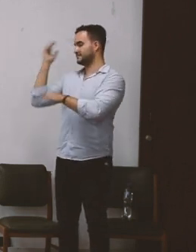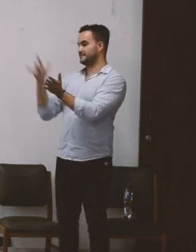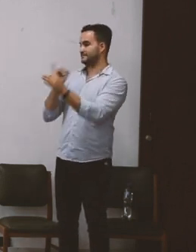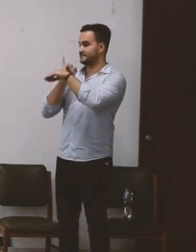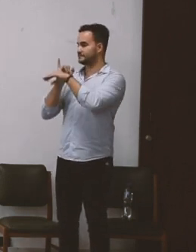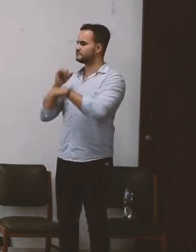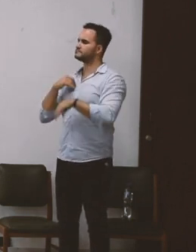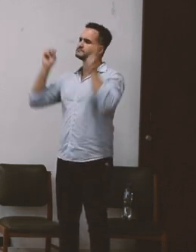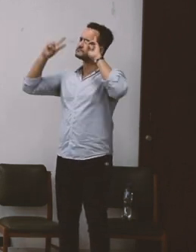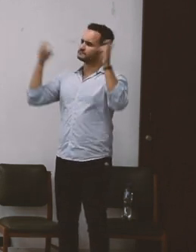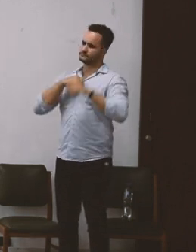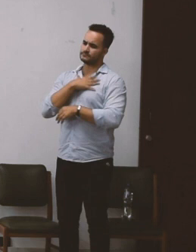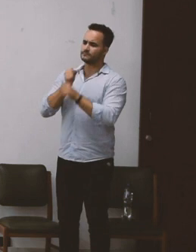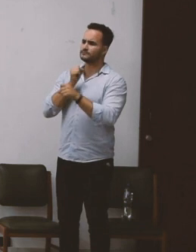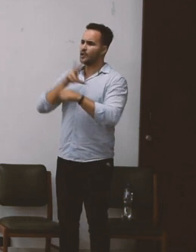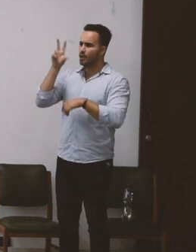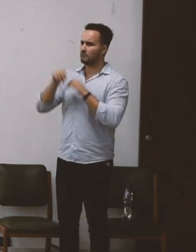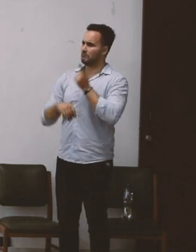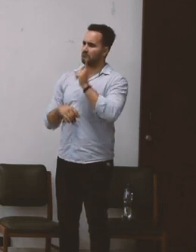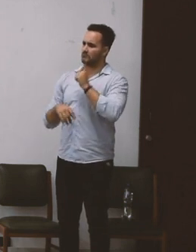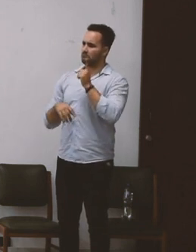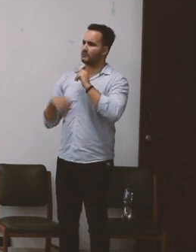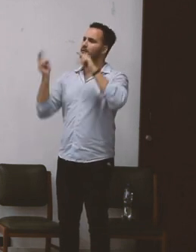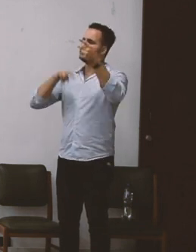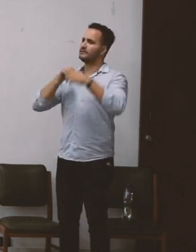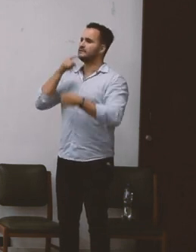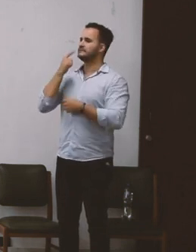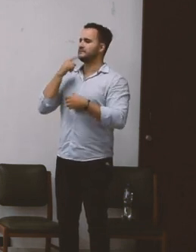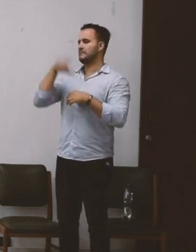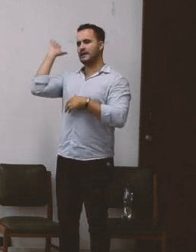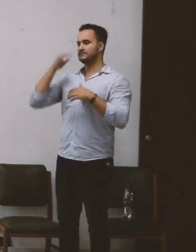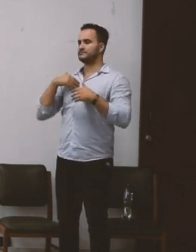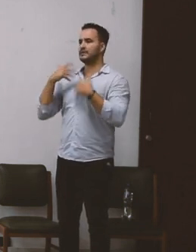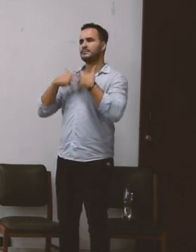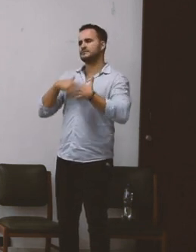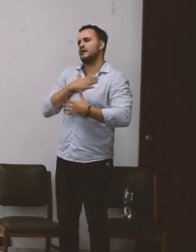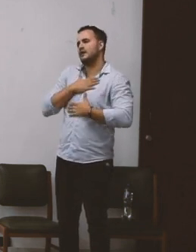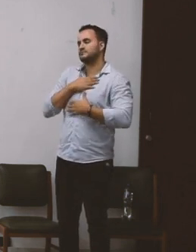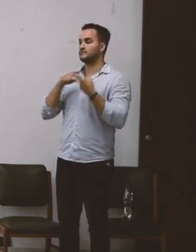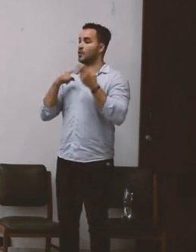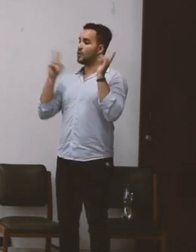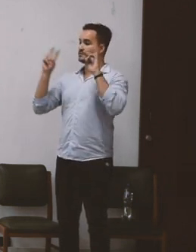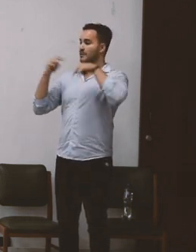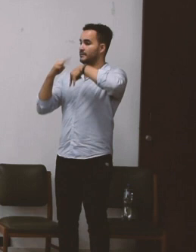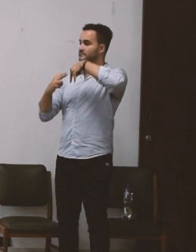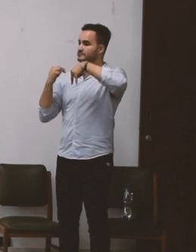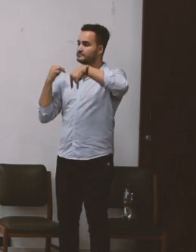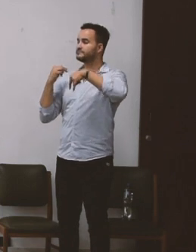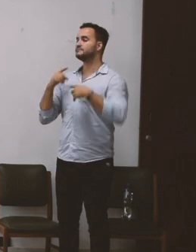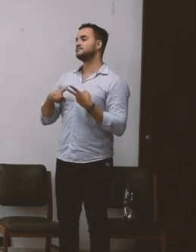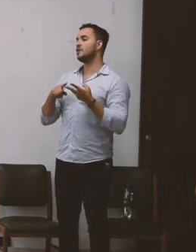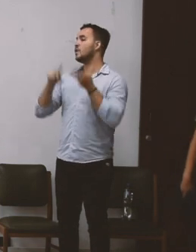la exclusión laboral y educativa. Todo se reducía al acto caritativo de la empresa, o el catolicismo, o las ganas de